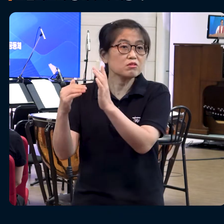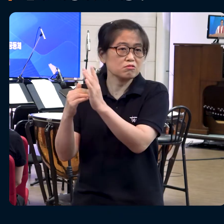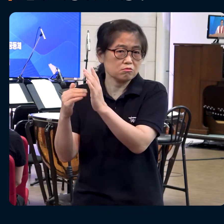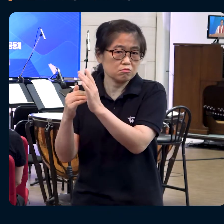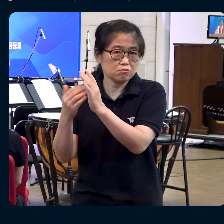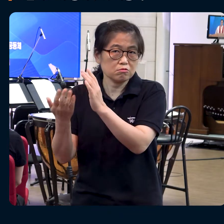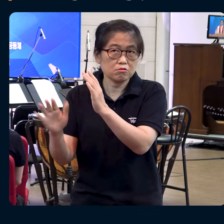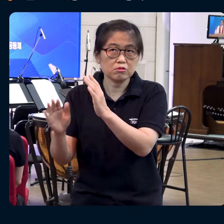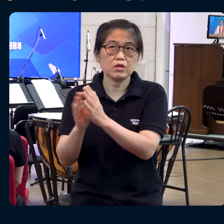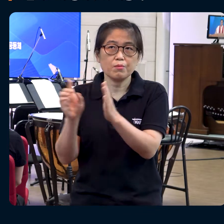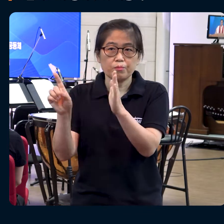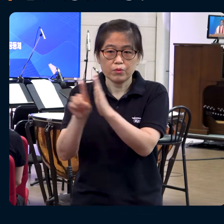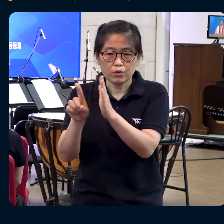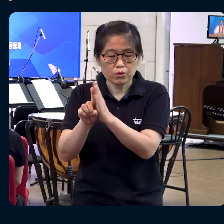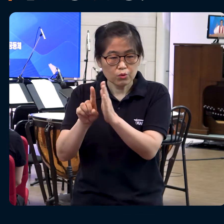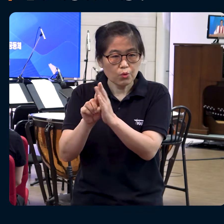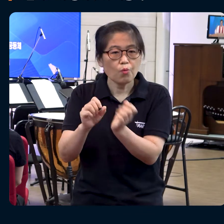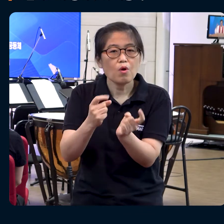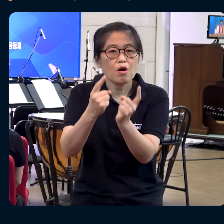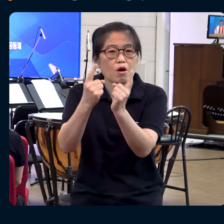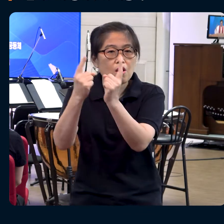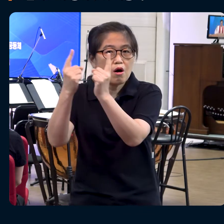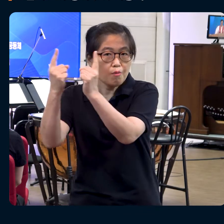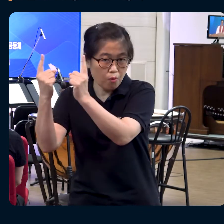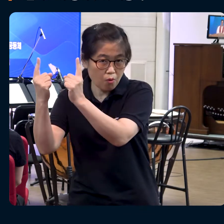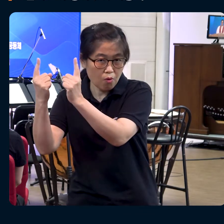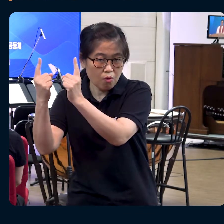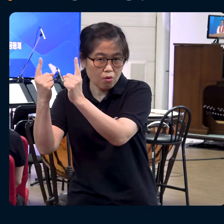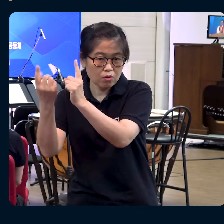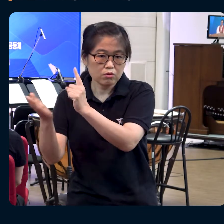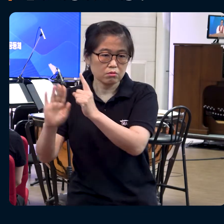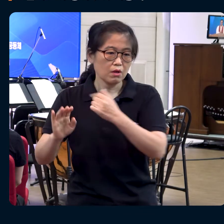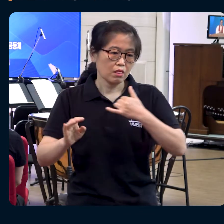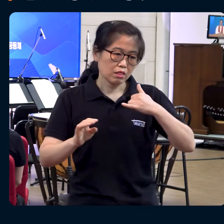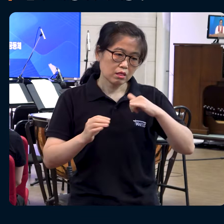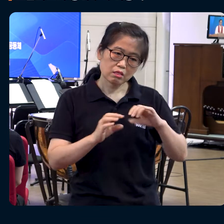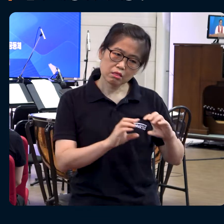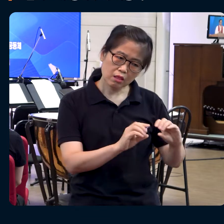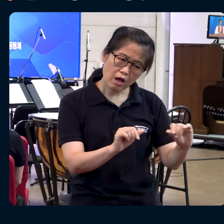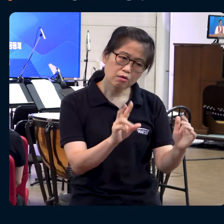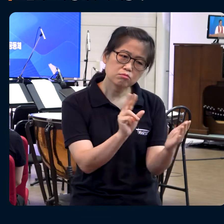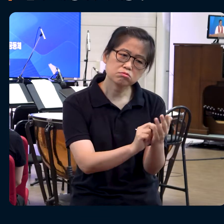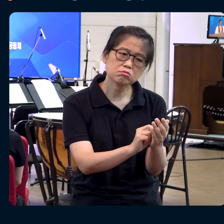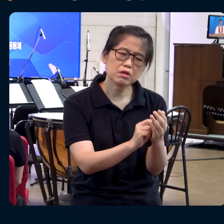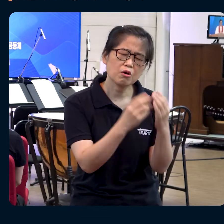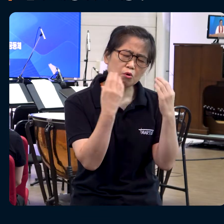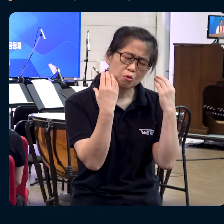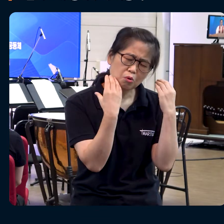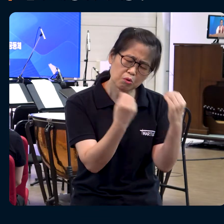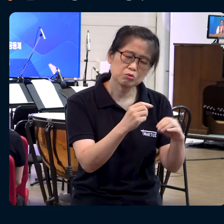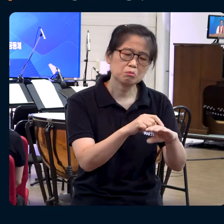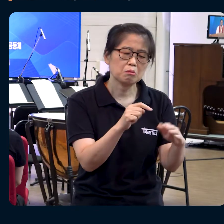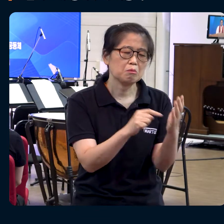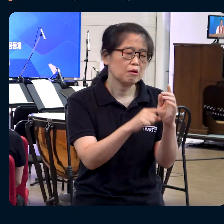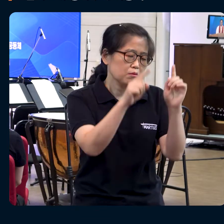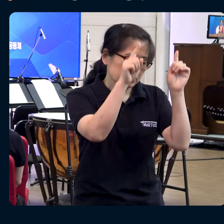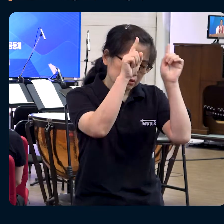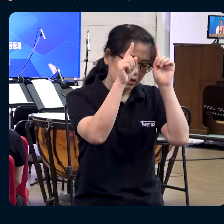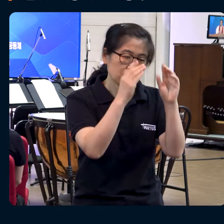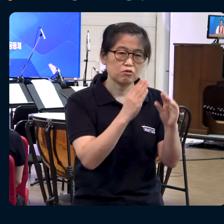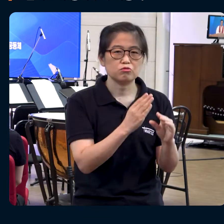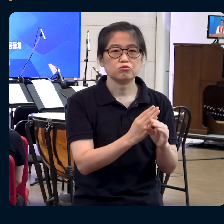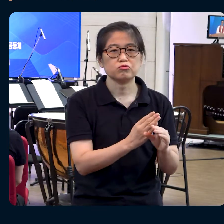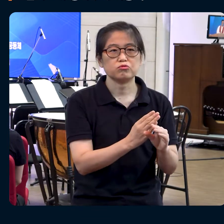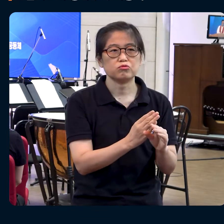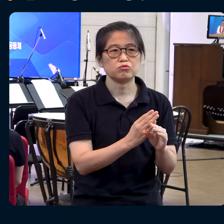때문에 많은 부분 믿음을 회복했고 그렇게 나아갔지만, 땅의 언약에 대한 부분은 여전히 마음이 상해 있는 상태로